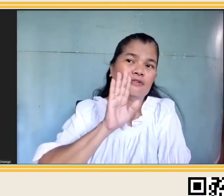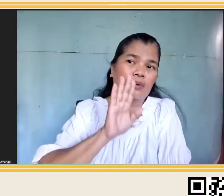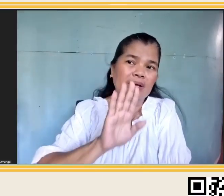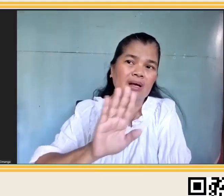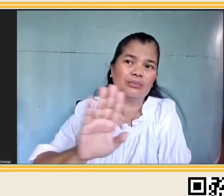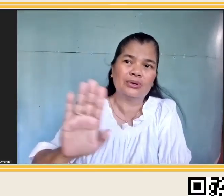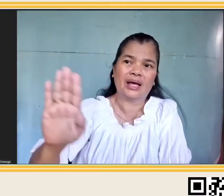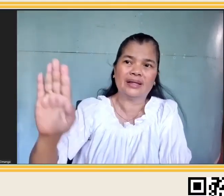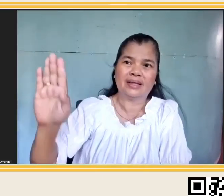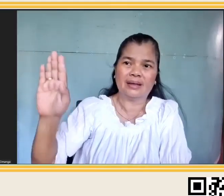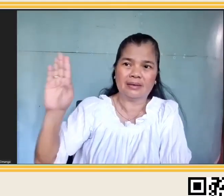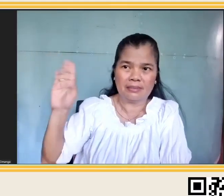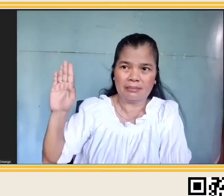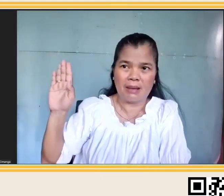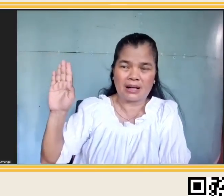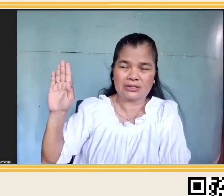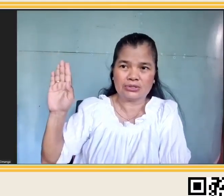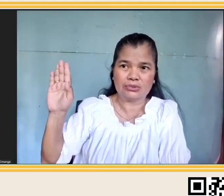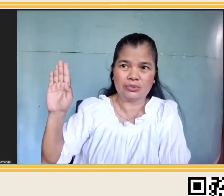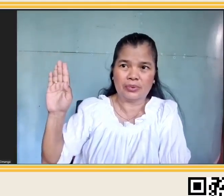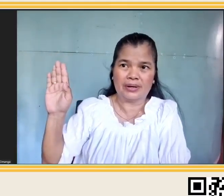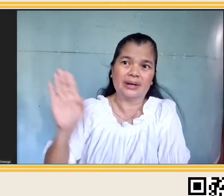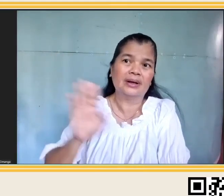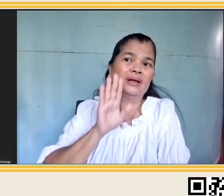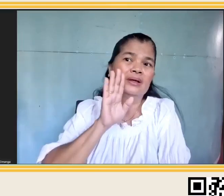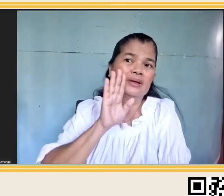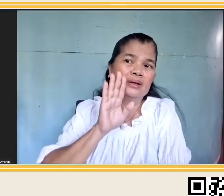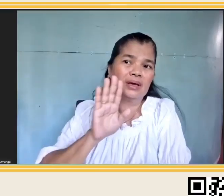ganun, mag-forward ka muna, then back to